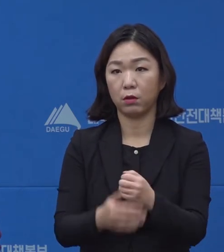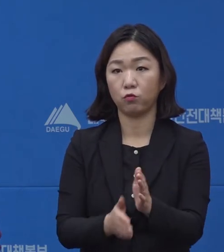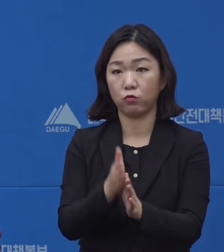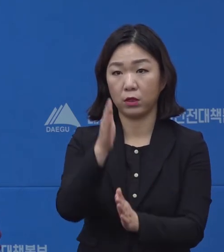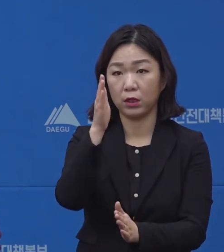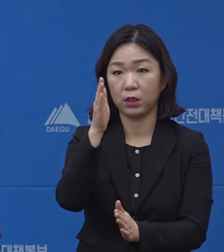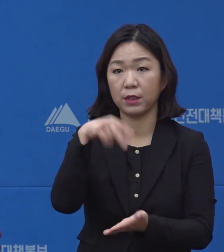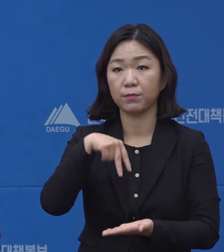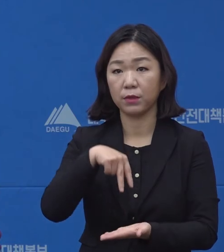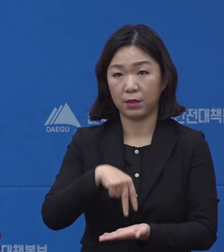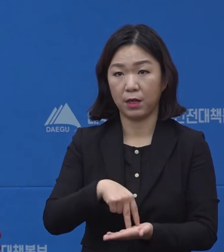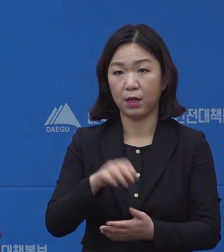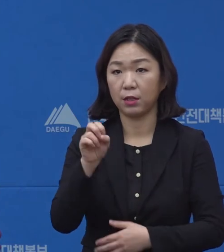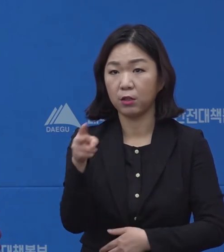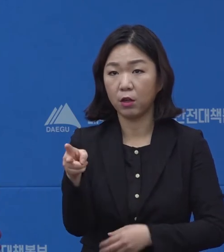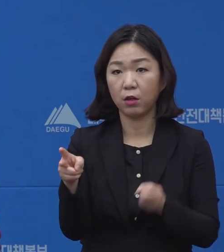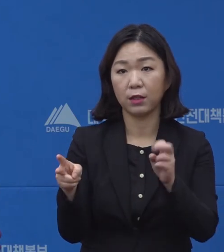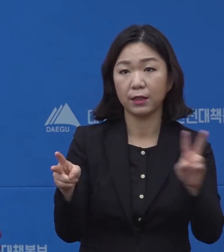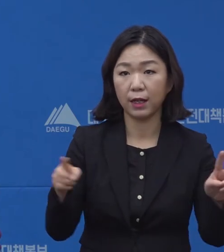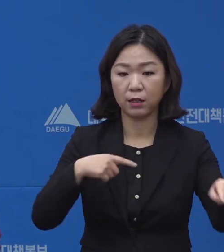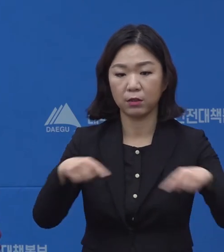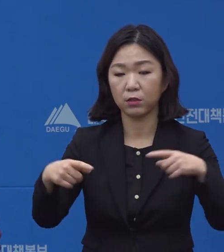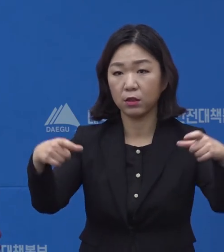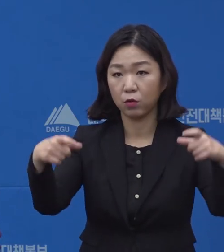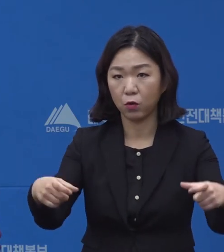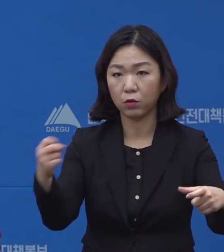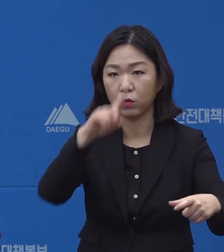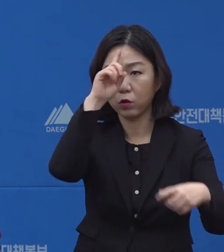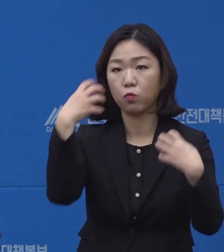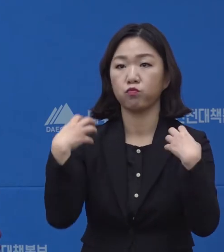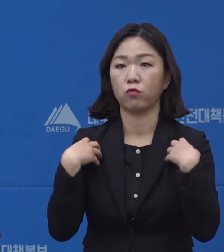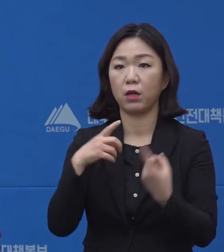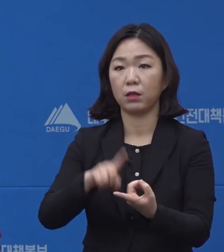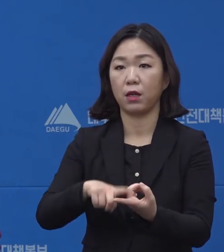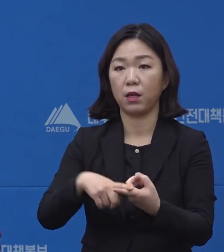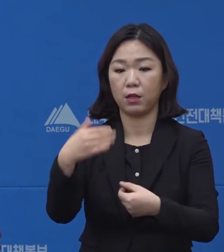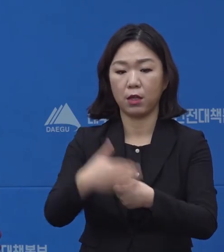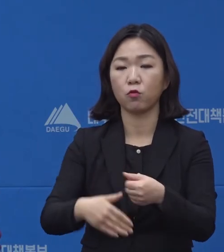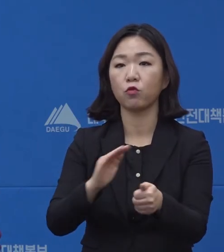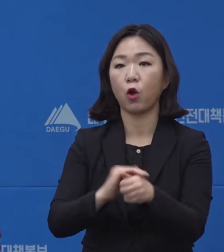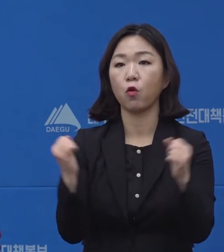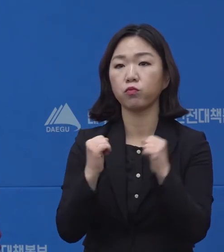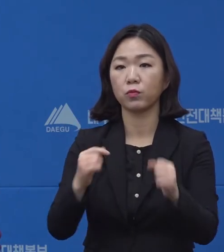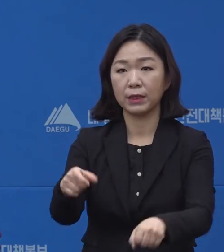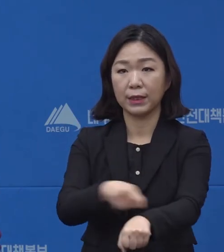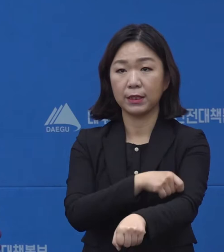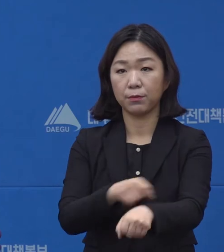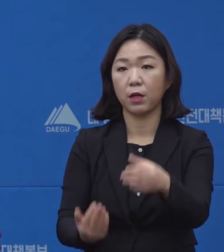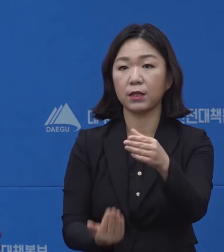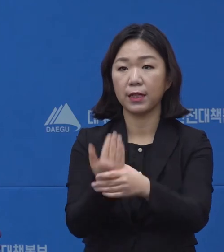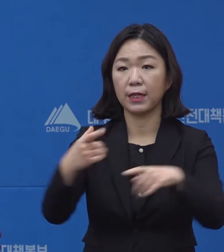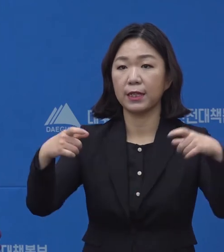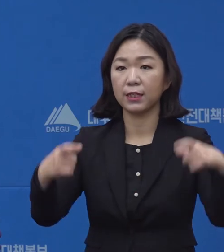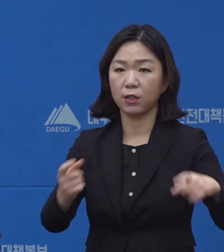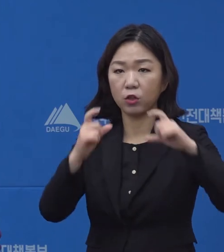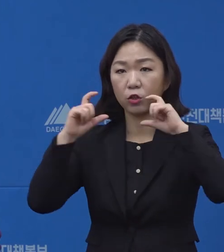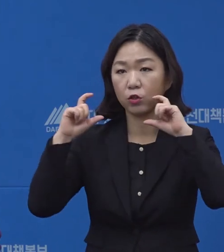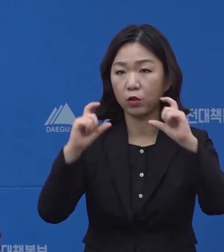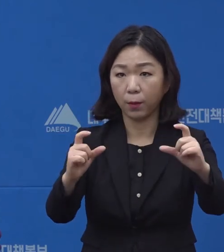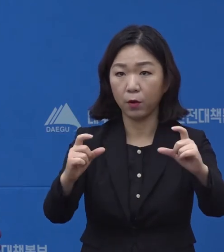대구시는 여야 정치권과 정부에 대해 대구 경북을 특별재난지역으로 선포해 줄